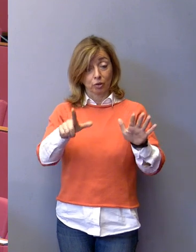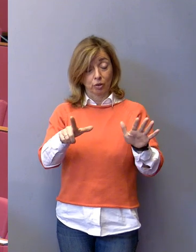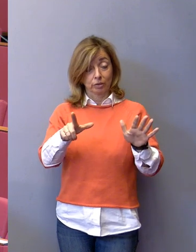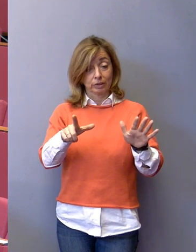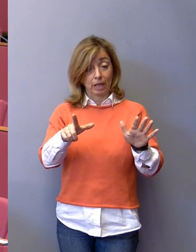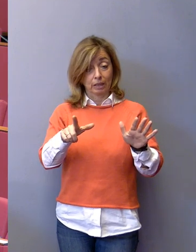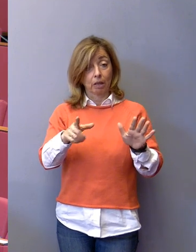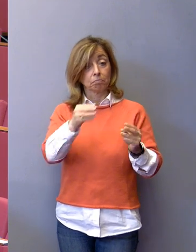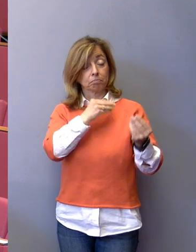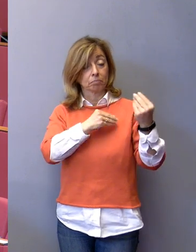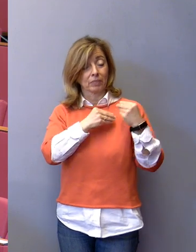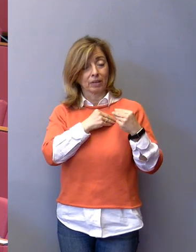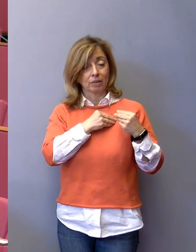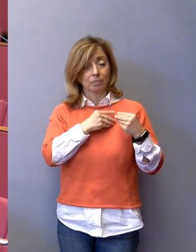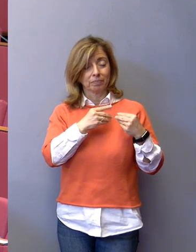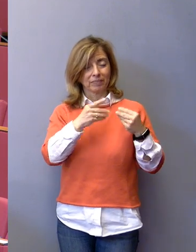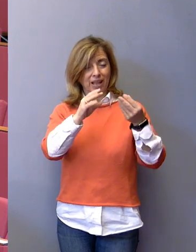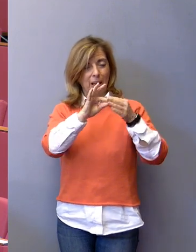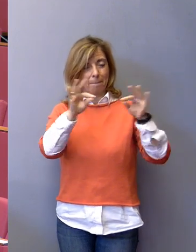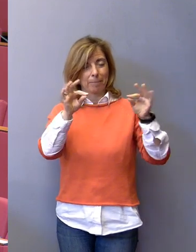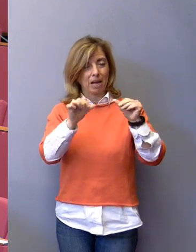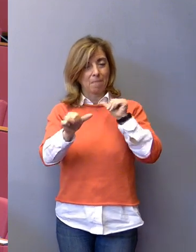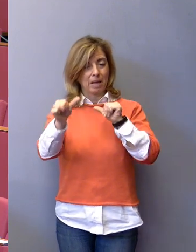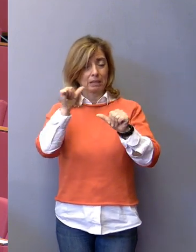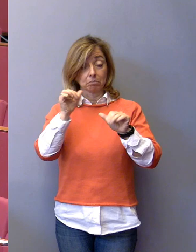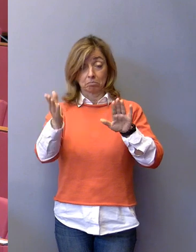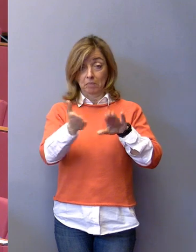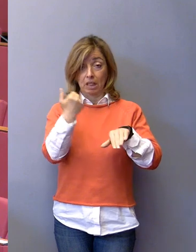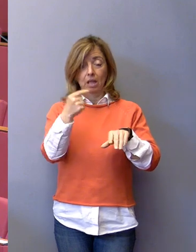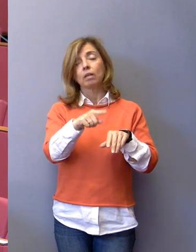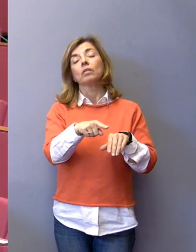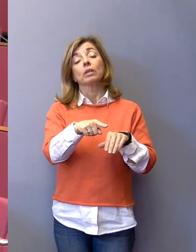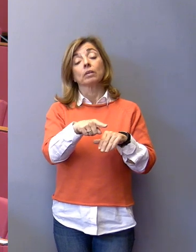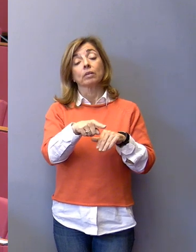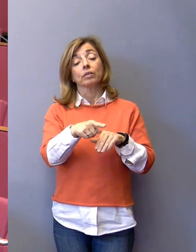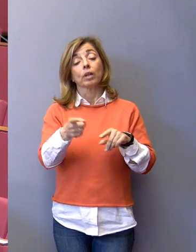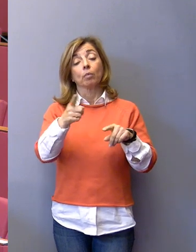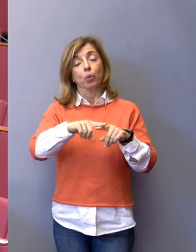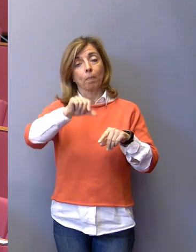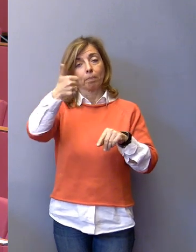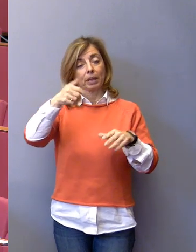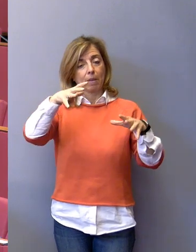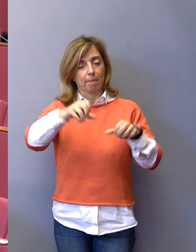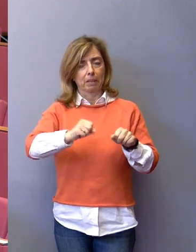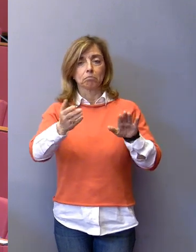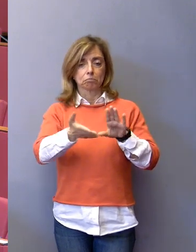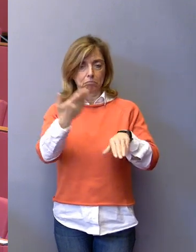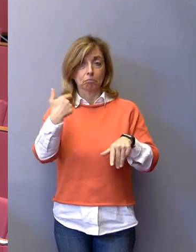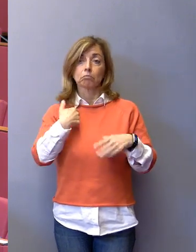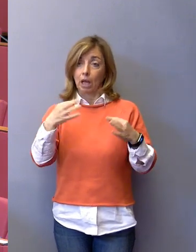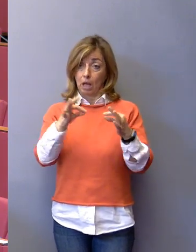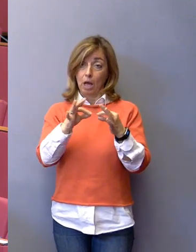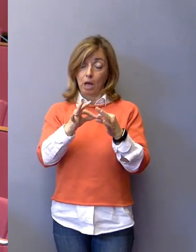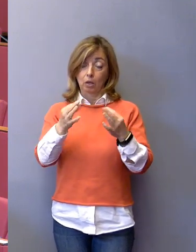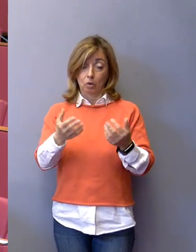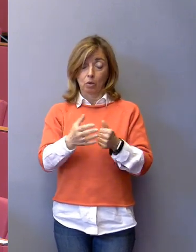togliere la premessa e la prima impegna chiusura quindi su quella sono d'accordo